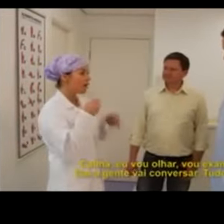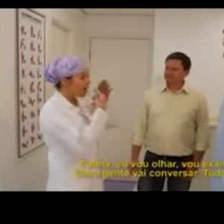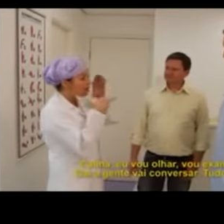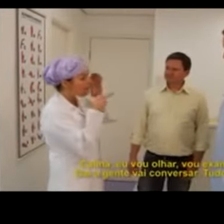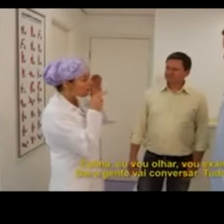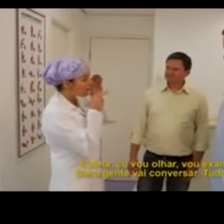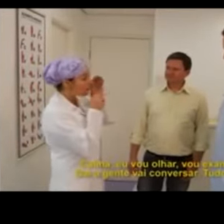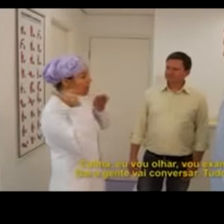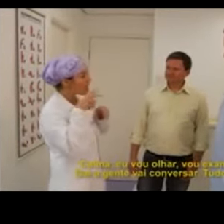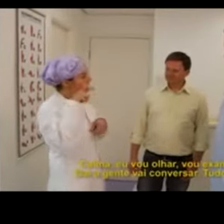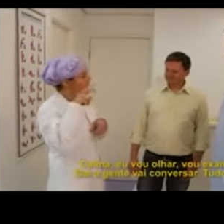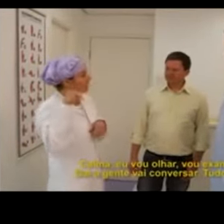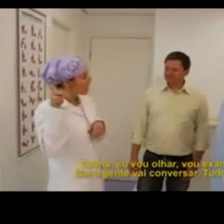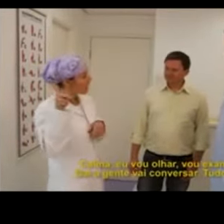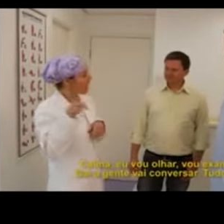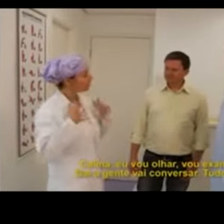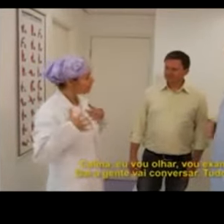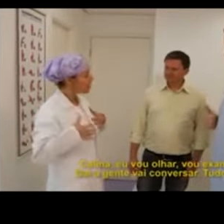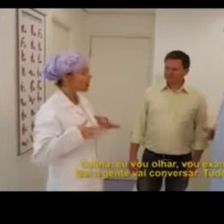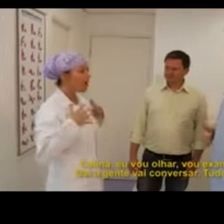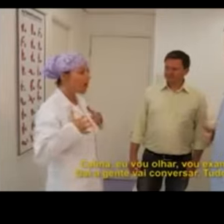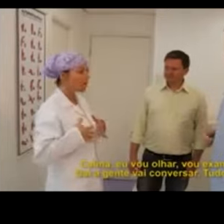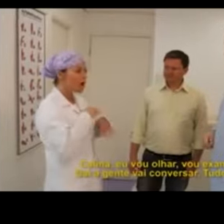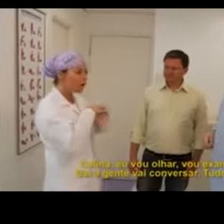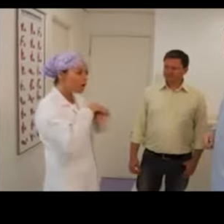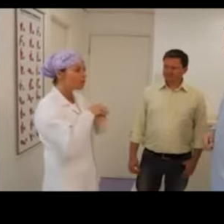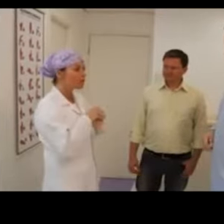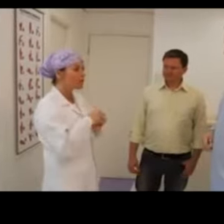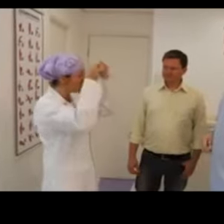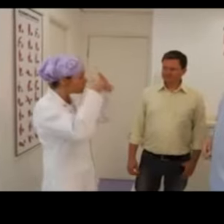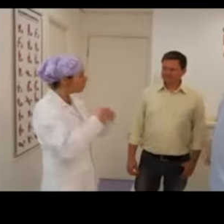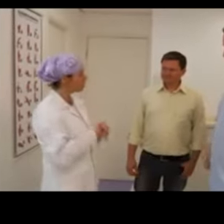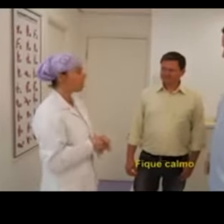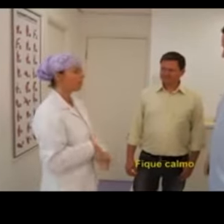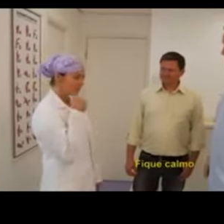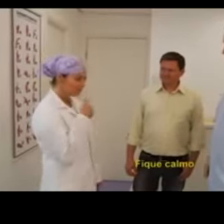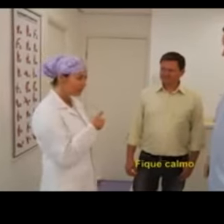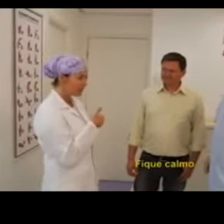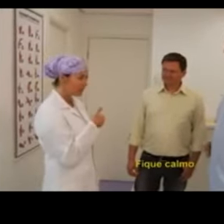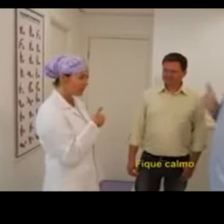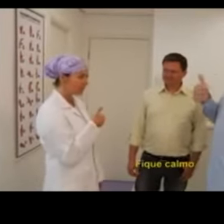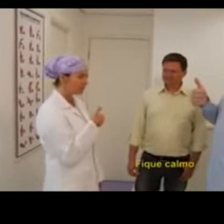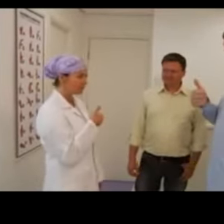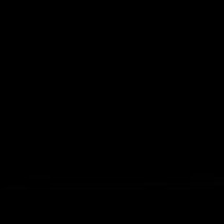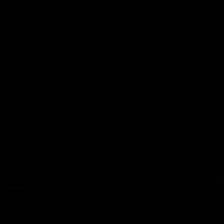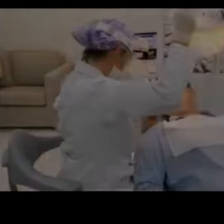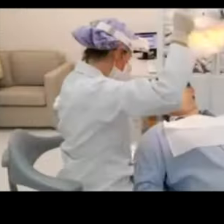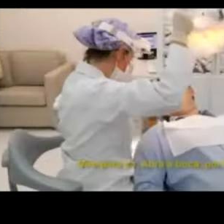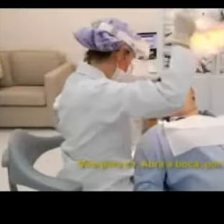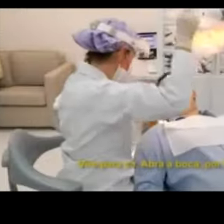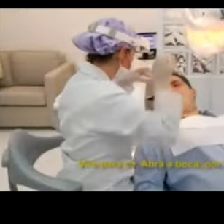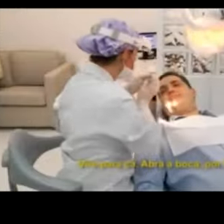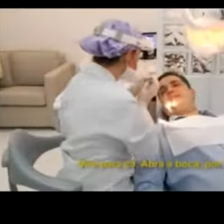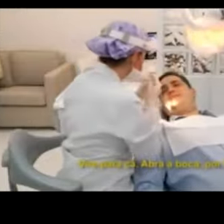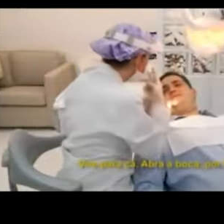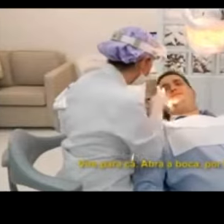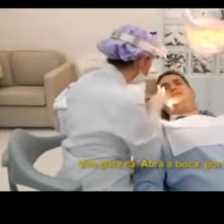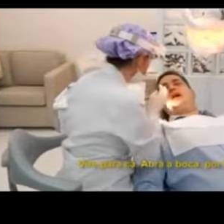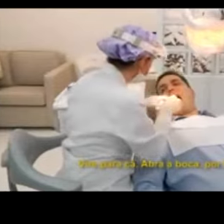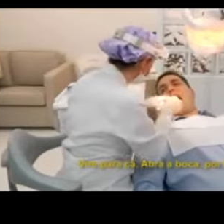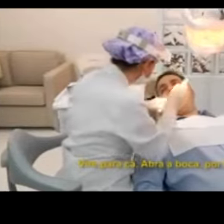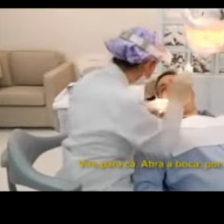Calma, eu vou olhar, vou examinar, daí a gente vai conversar, tudo bem? Fique calmo. Vira pra